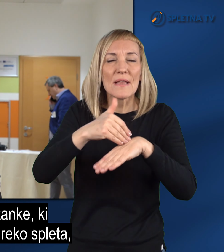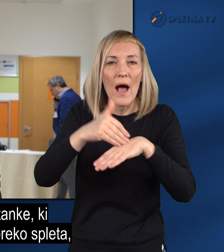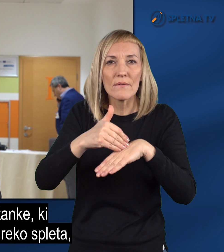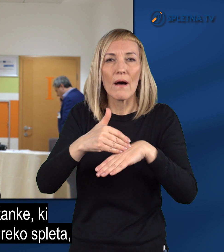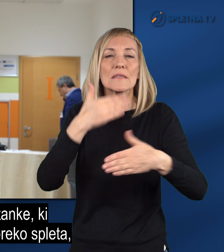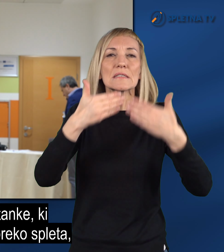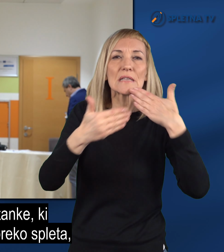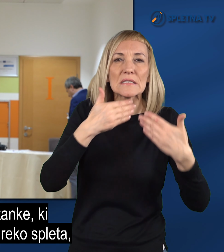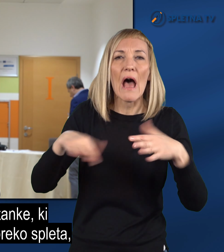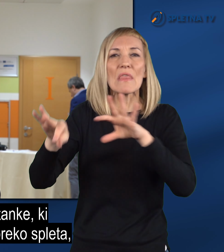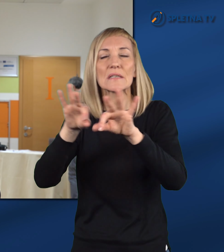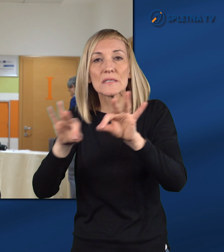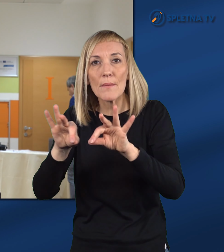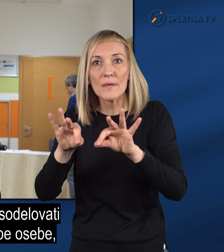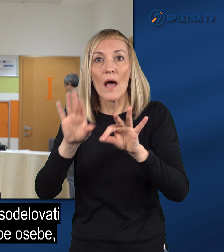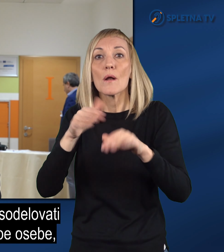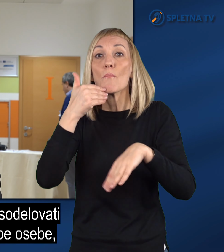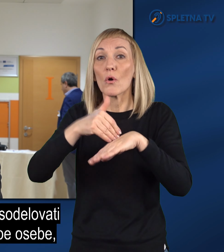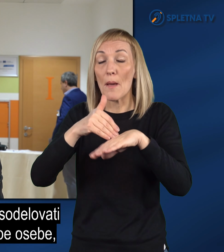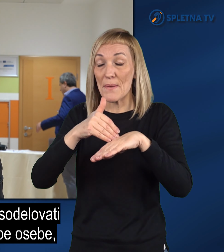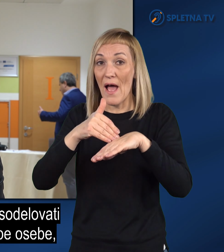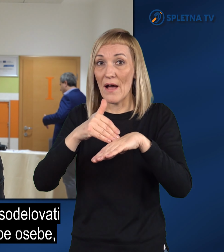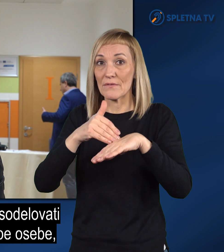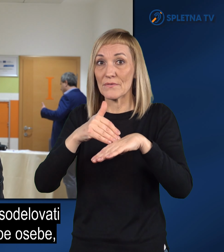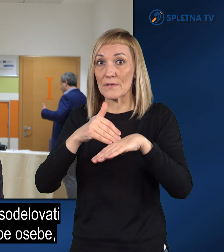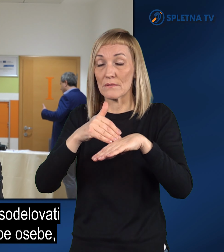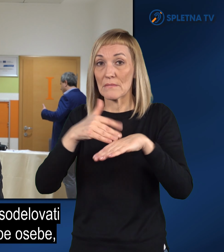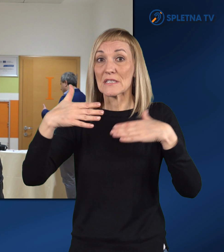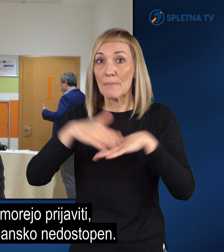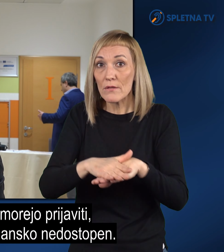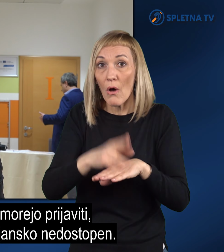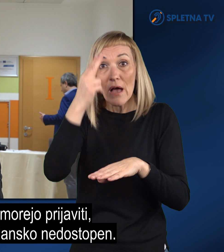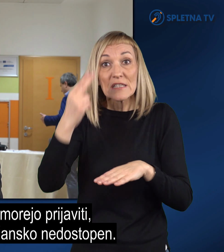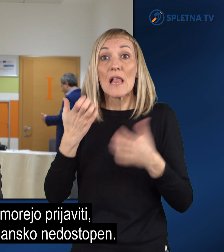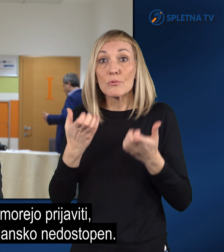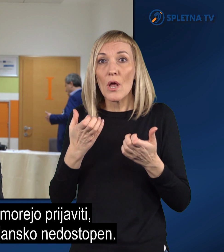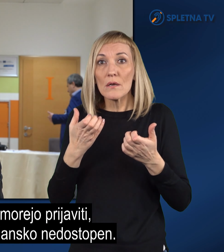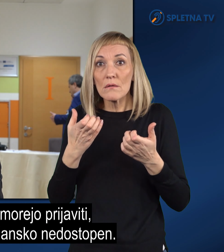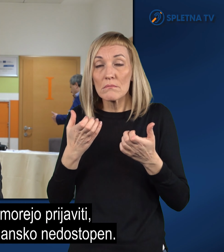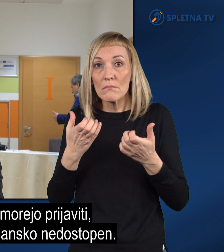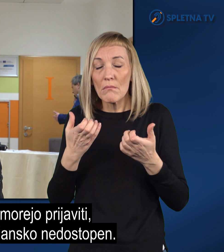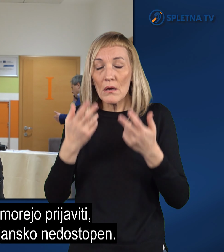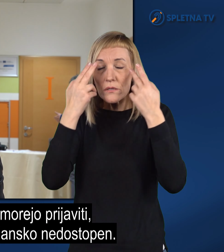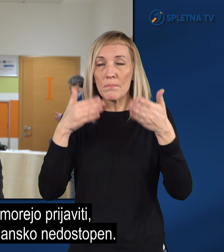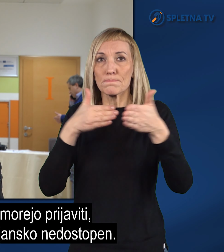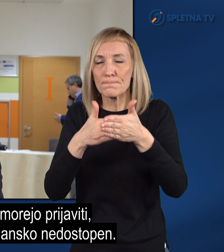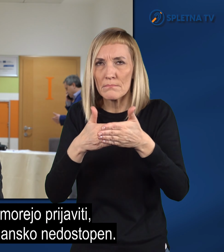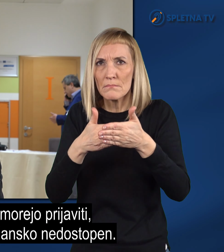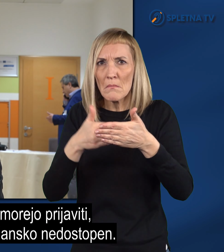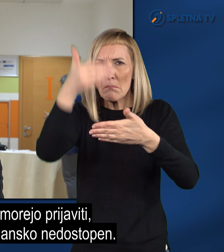kakorkoli potekajo spletno. Želijo sodelovati tudi slepe osebe, ampak se ne more prijaviti, ker obrazec je